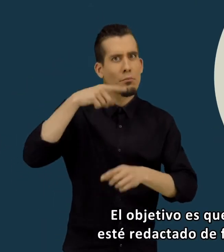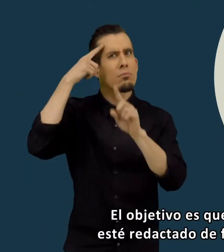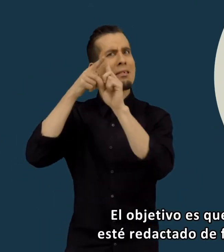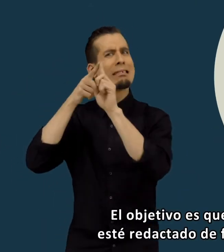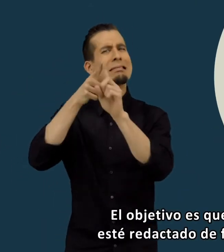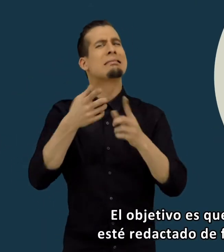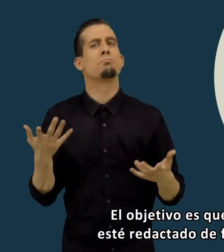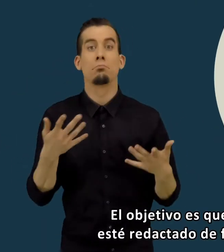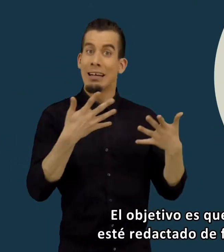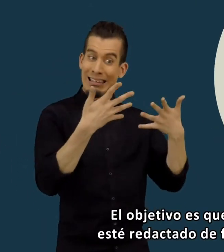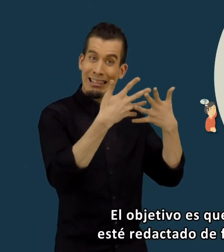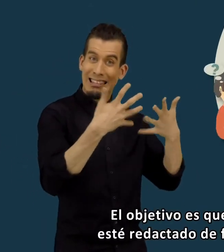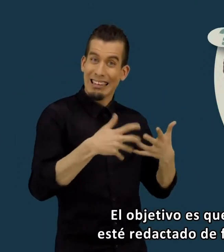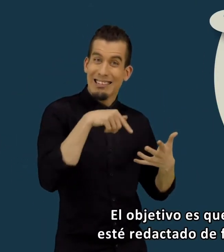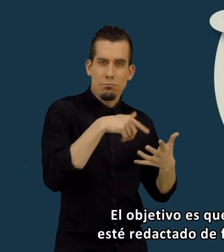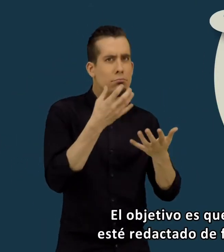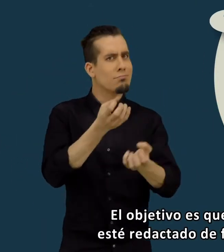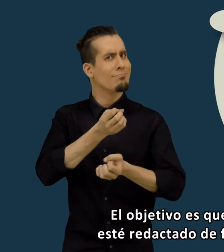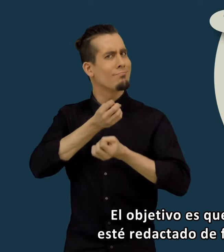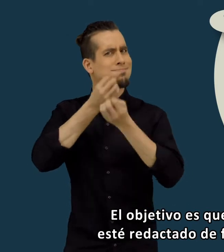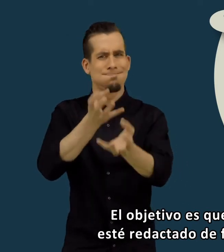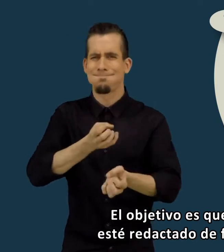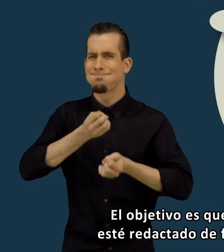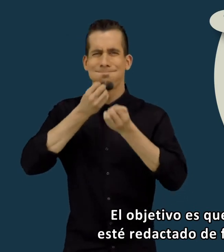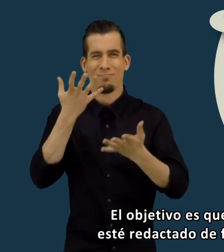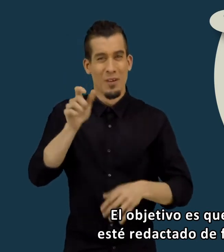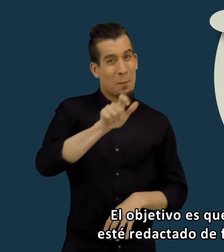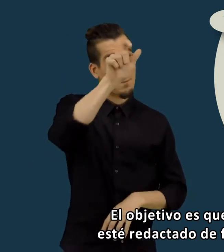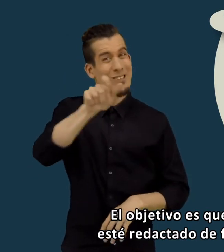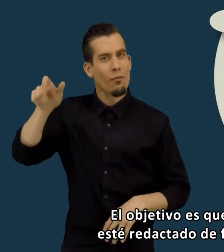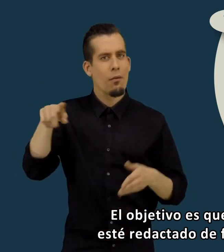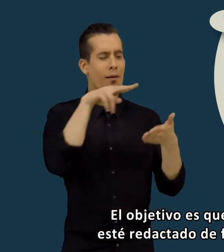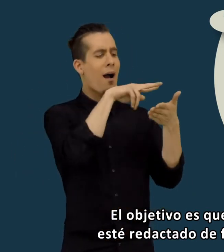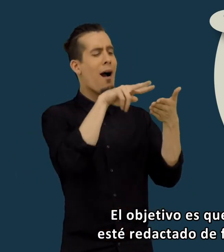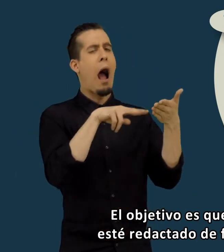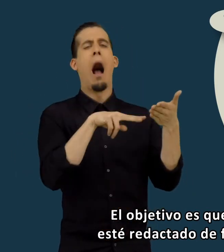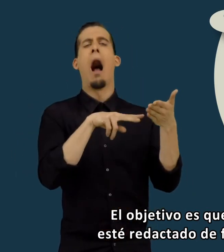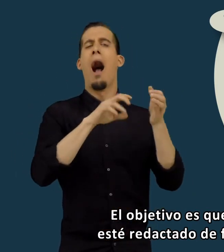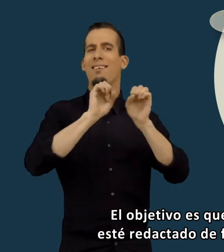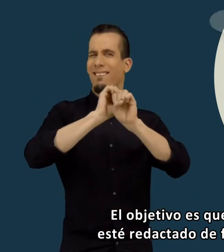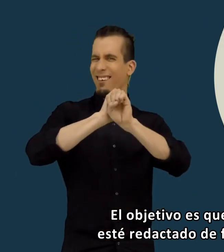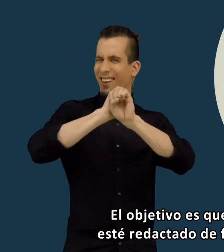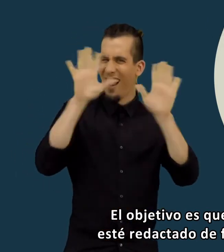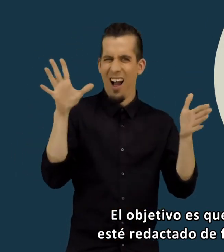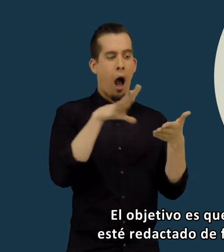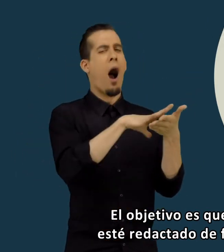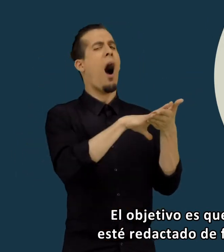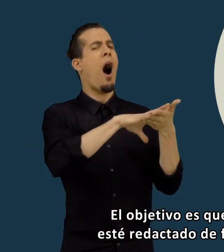El objetivo es que el texto esté redactado de forma clara y